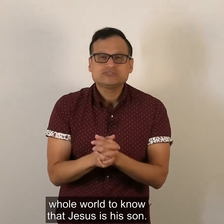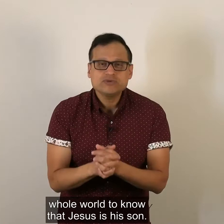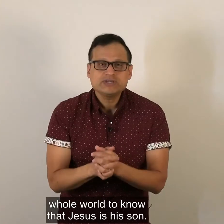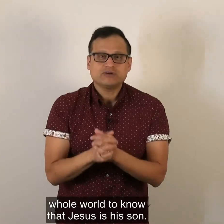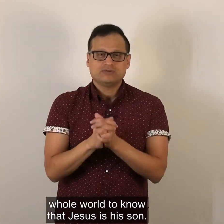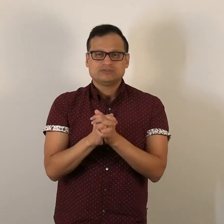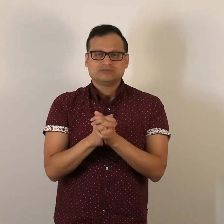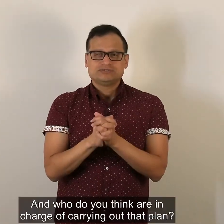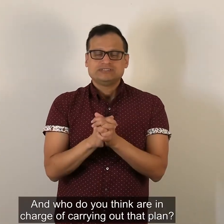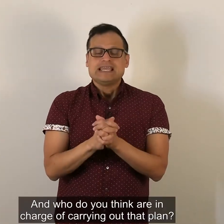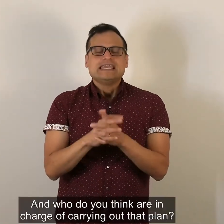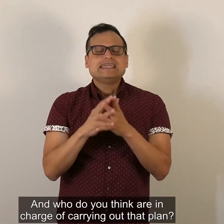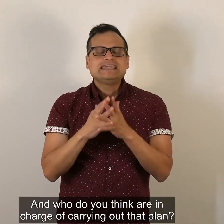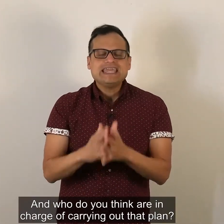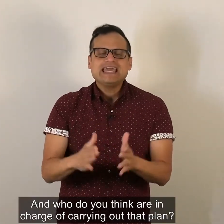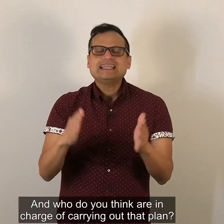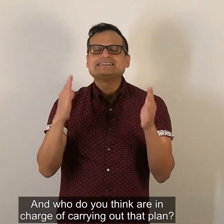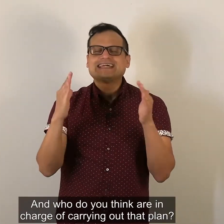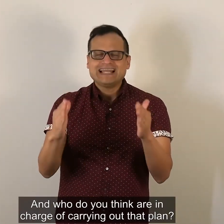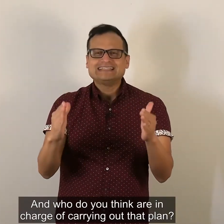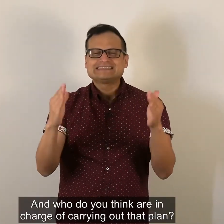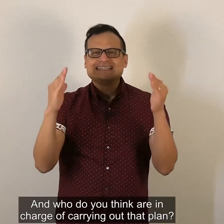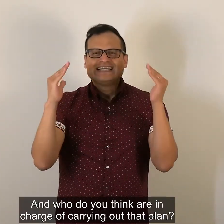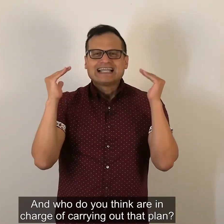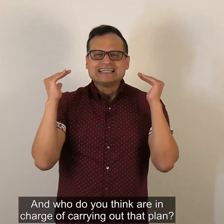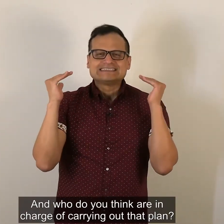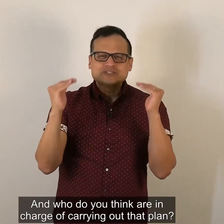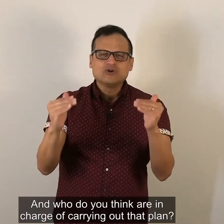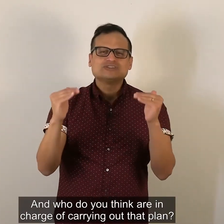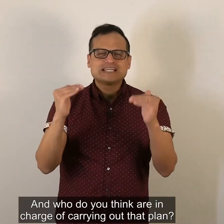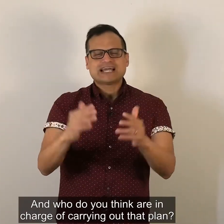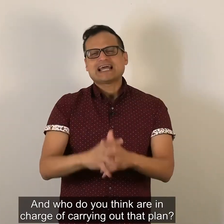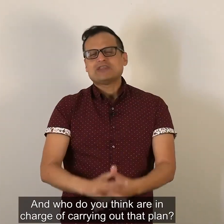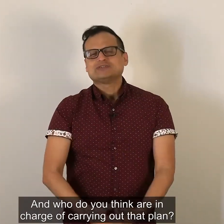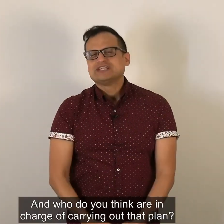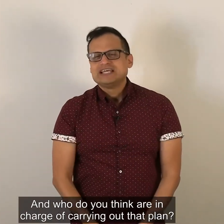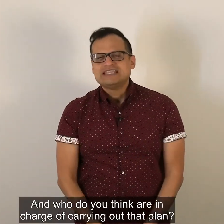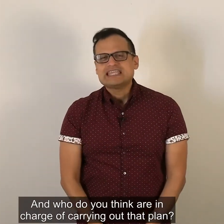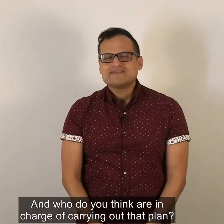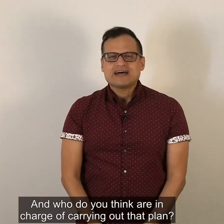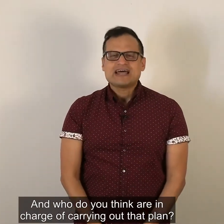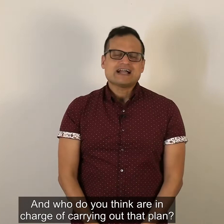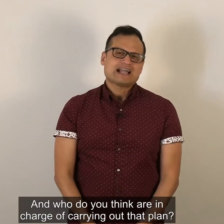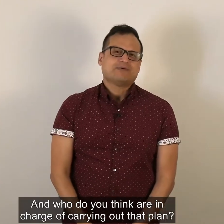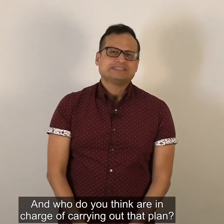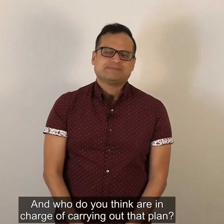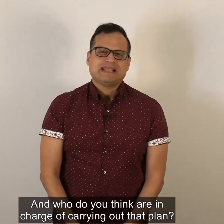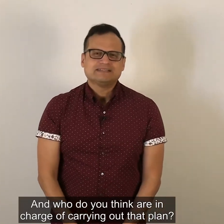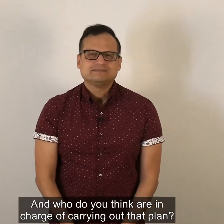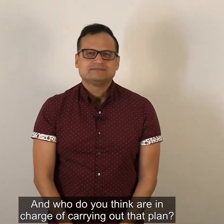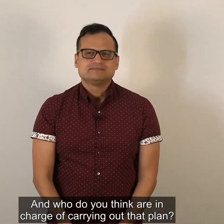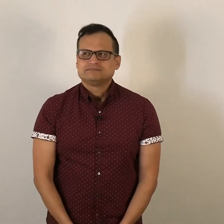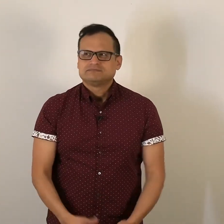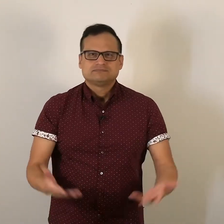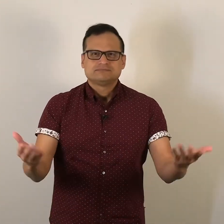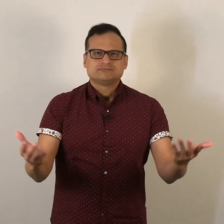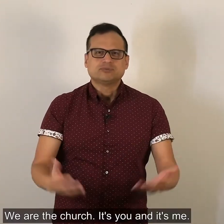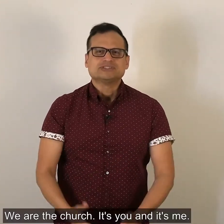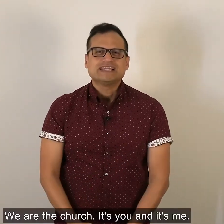Hijo. ¿Y quiénes crees que son los encargados de llevar a cabo ese plan? Somos la